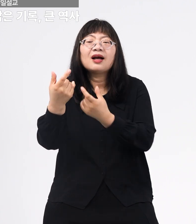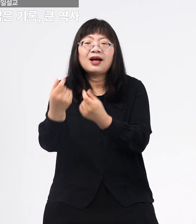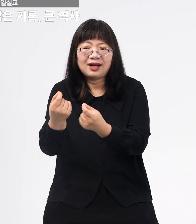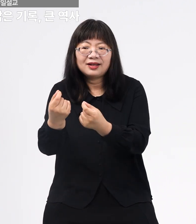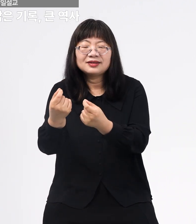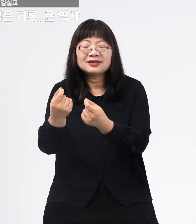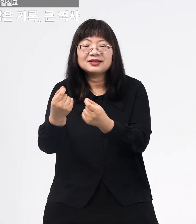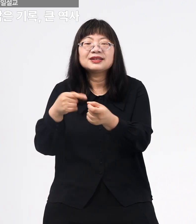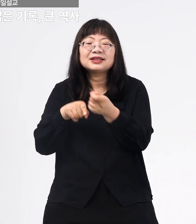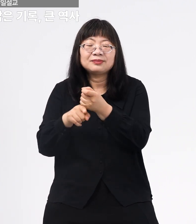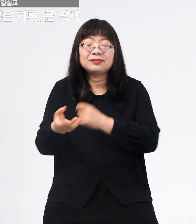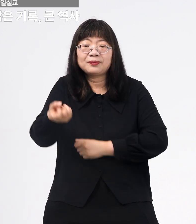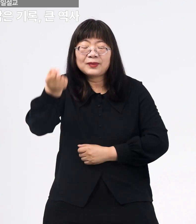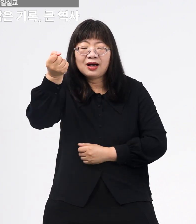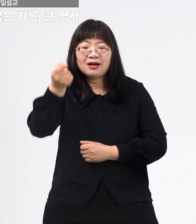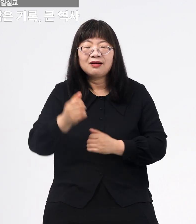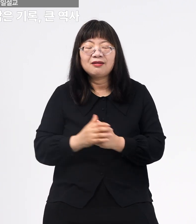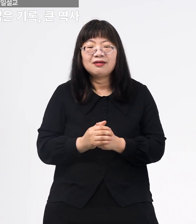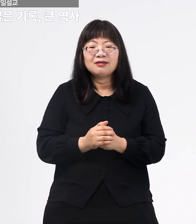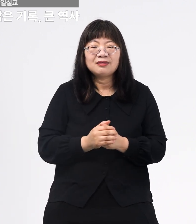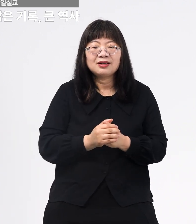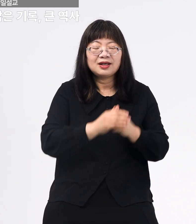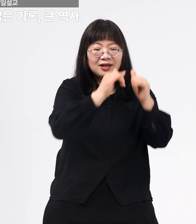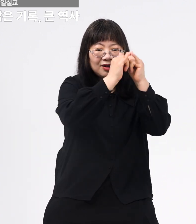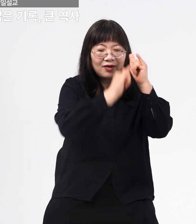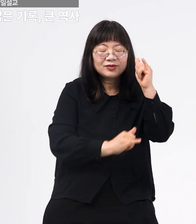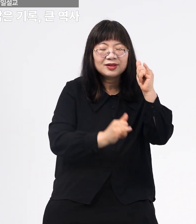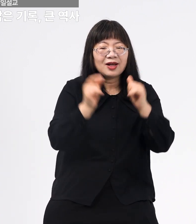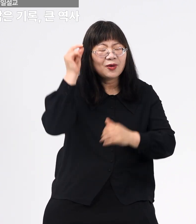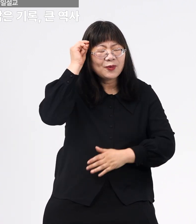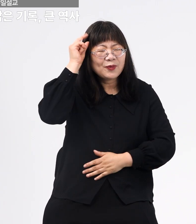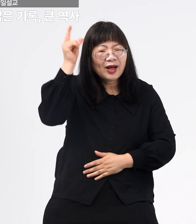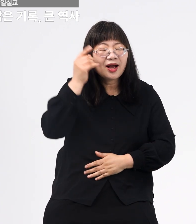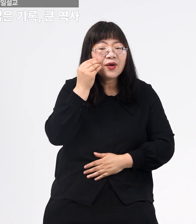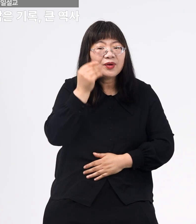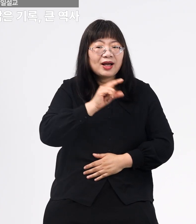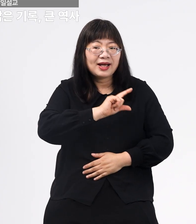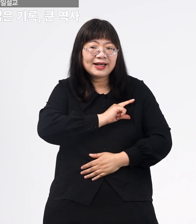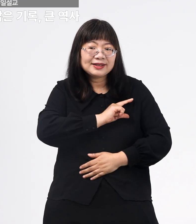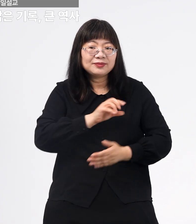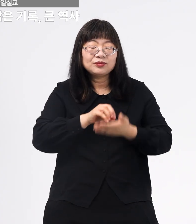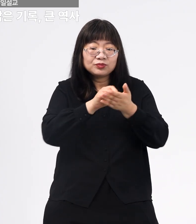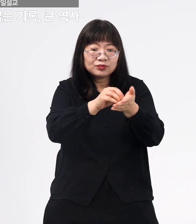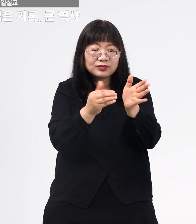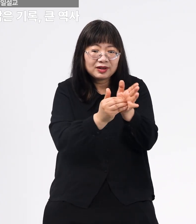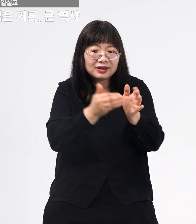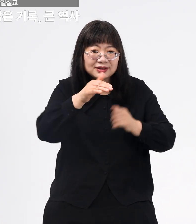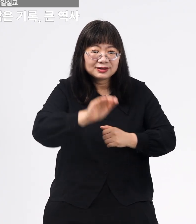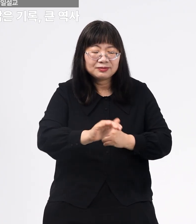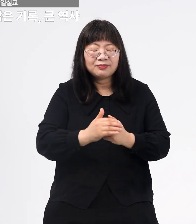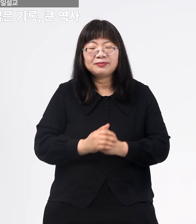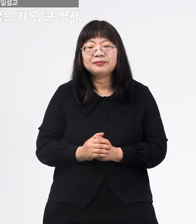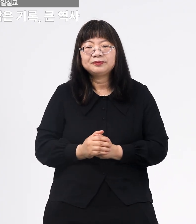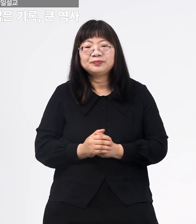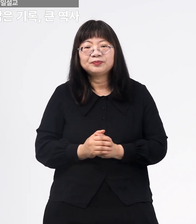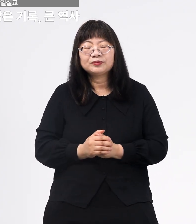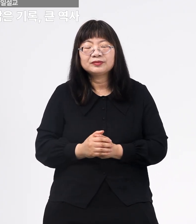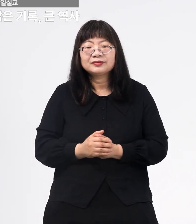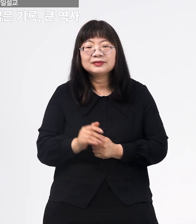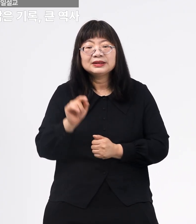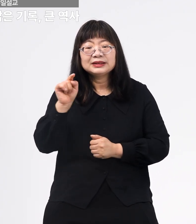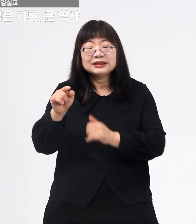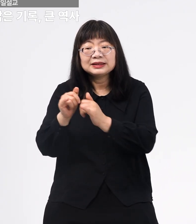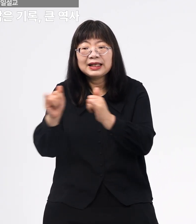존재입니다. 역대 위대한 익숙한 이름들이 등장을 하지만 이 사람은